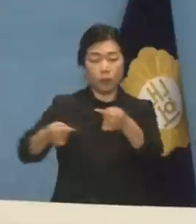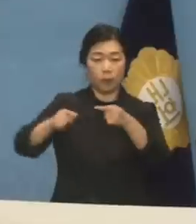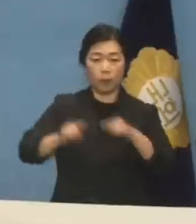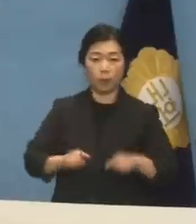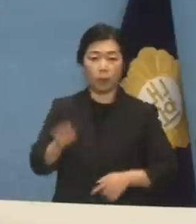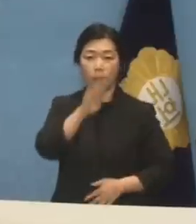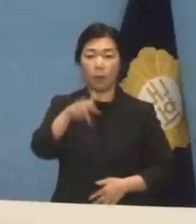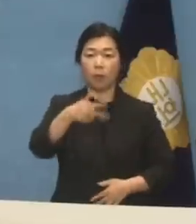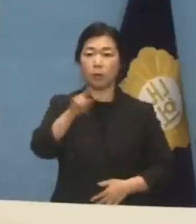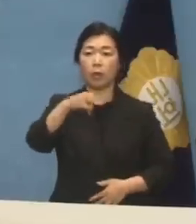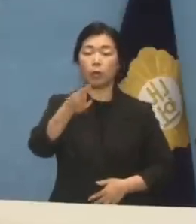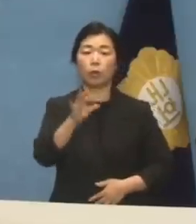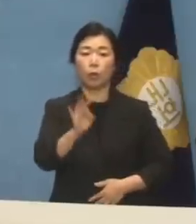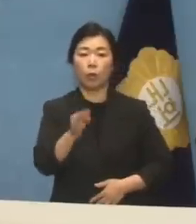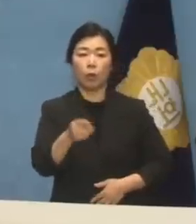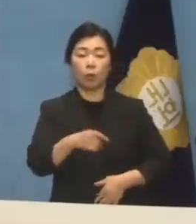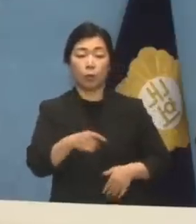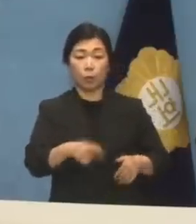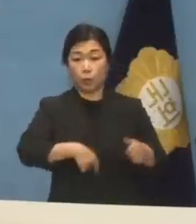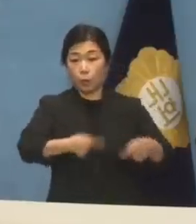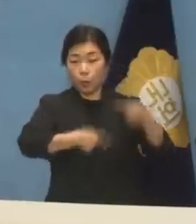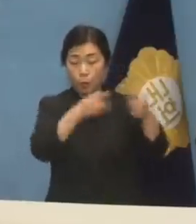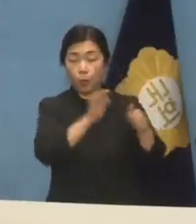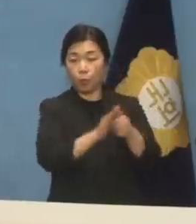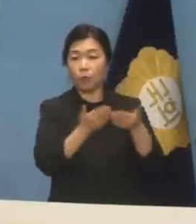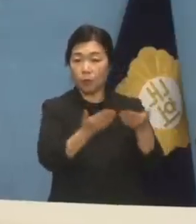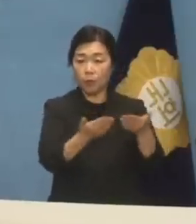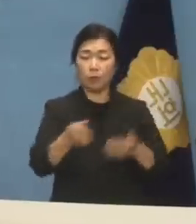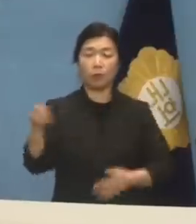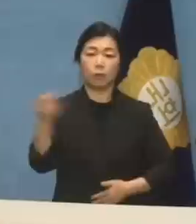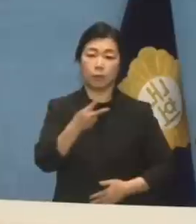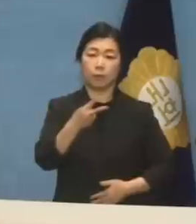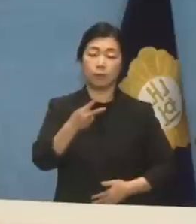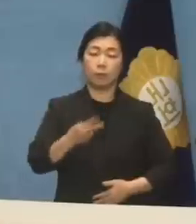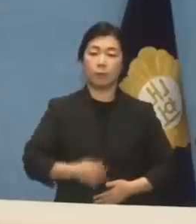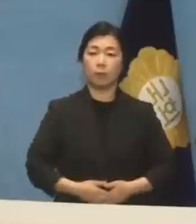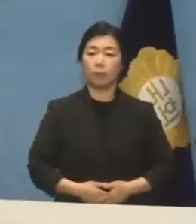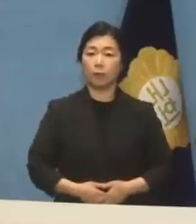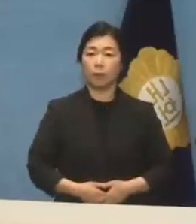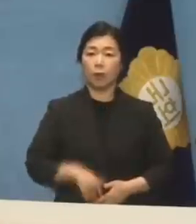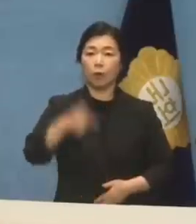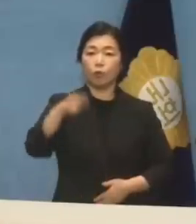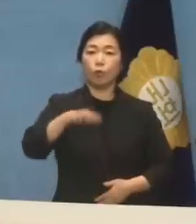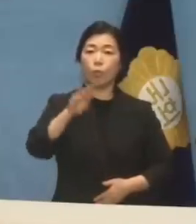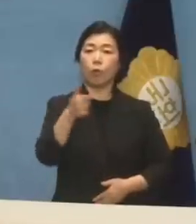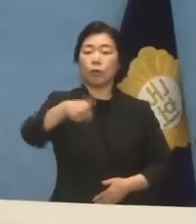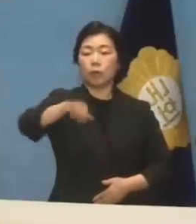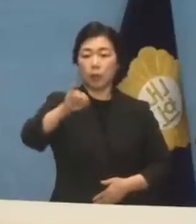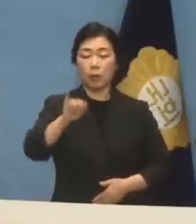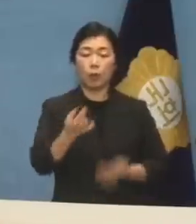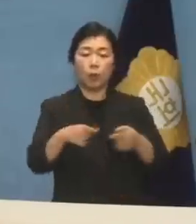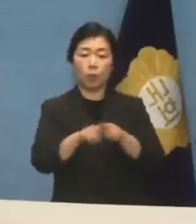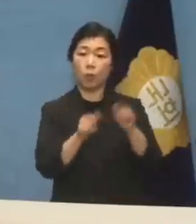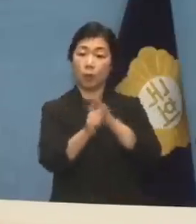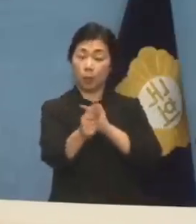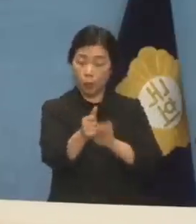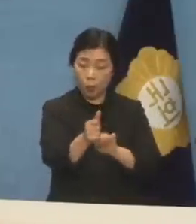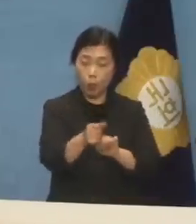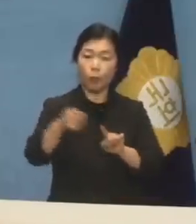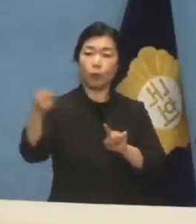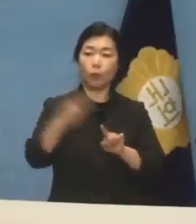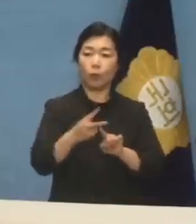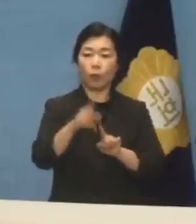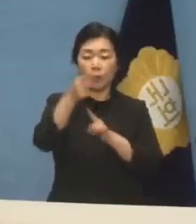오셨고요. 또 박재동 촛불행동 고문님 오셨습니다. 그리고 구본기 촛불행동 공동대표님,